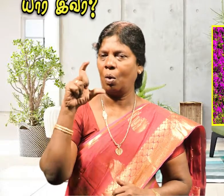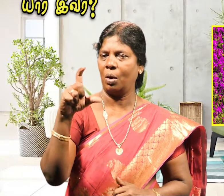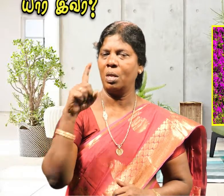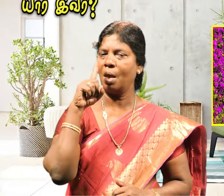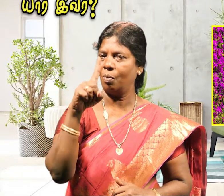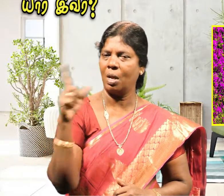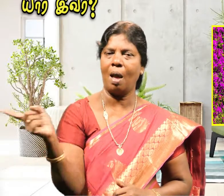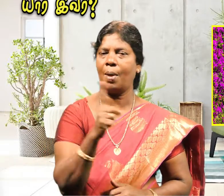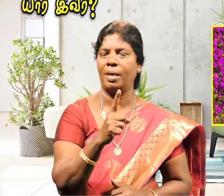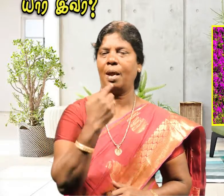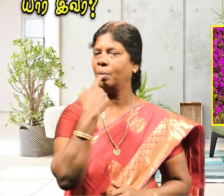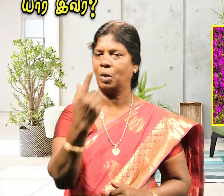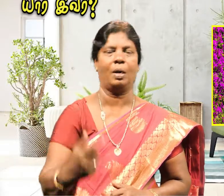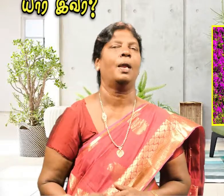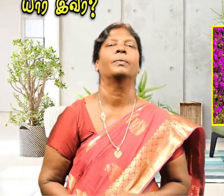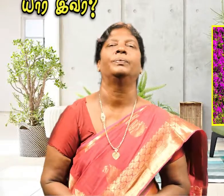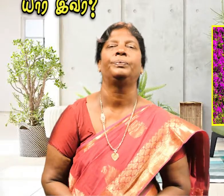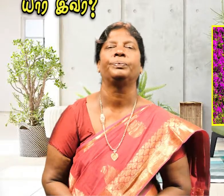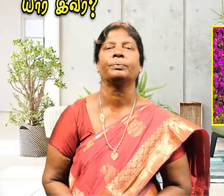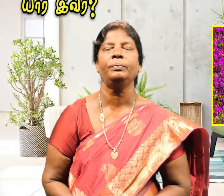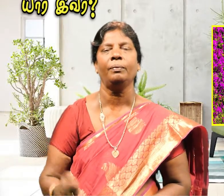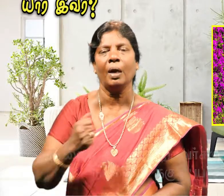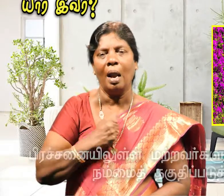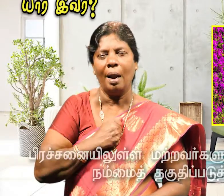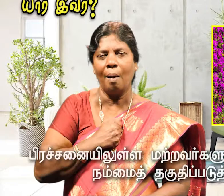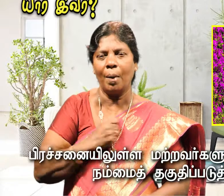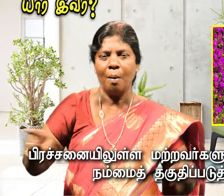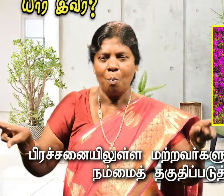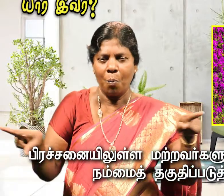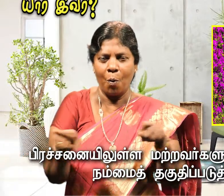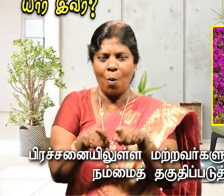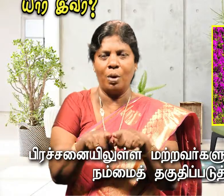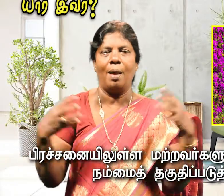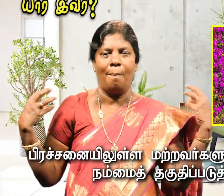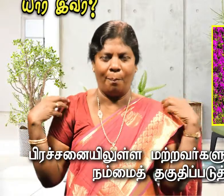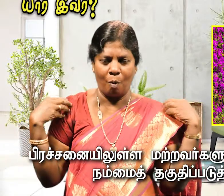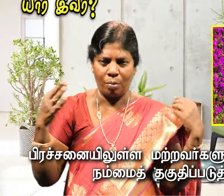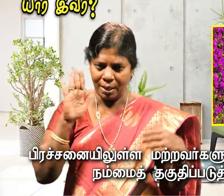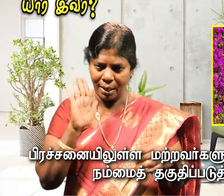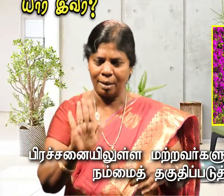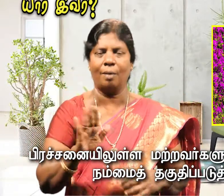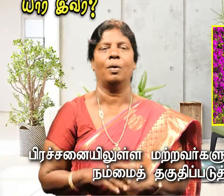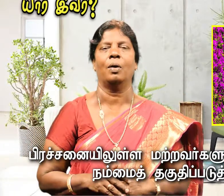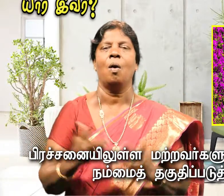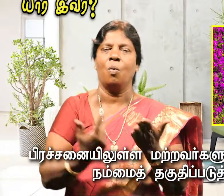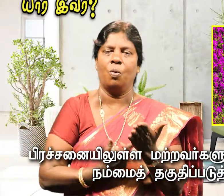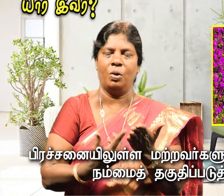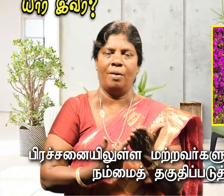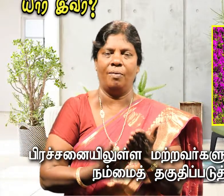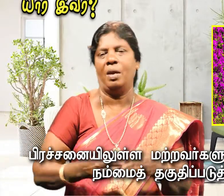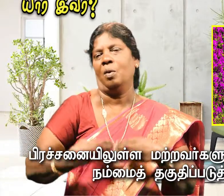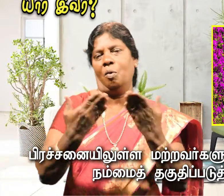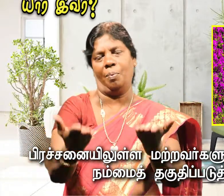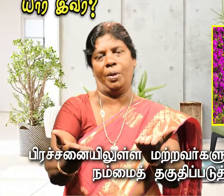2 கொரிந்தியர் 1வது அதிகாரத்திலே பவுல் சொல்லுகிறார், நம்மை போன்ற பிரச்சனையில் இருக்கிறவர்களுக்கு